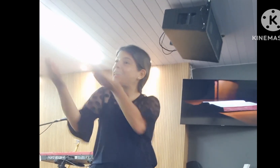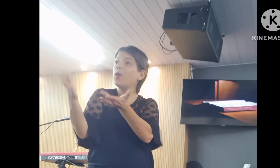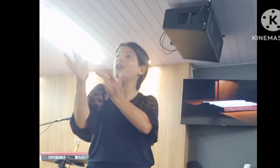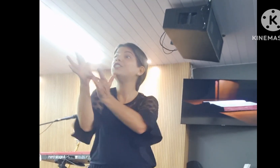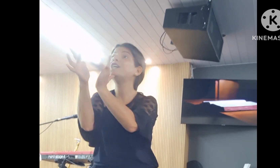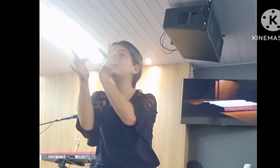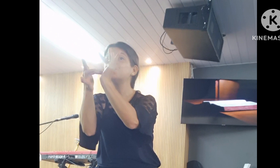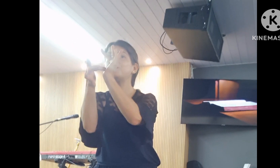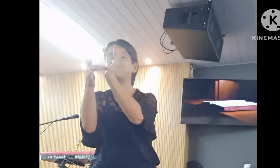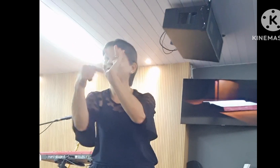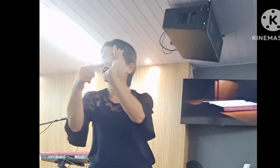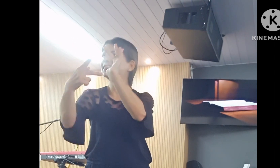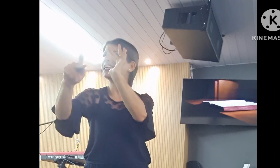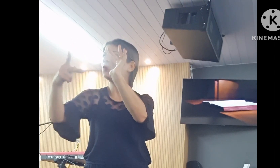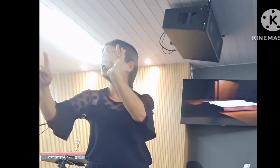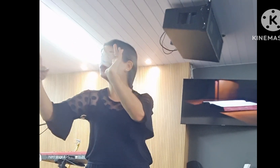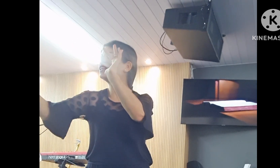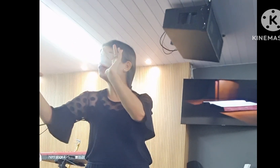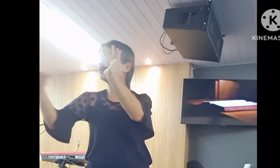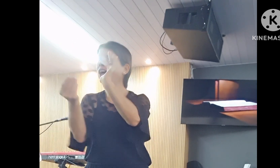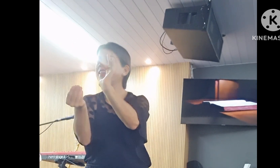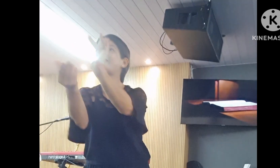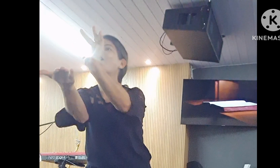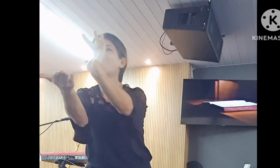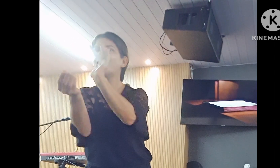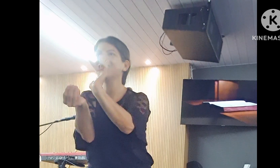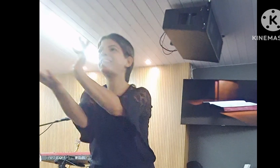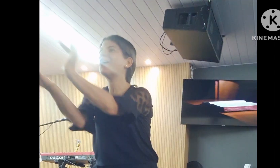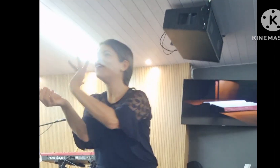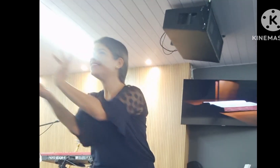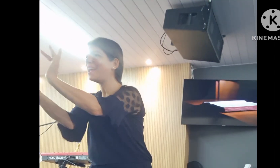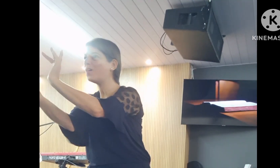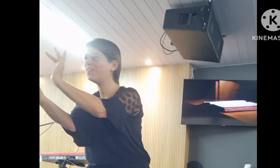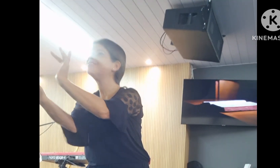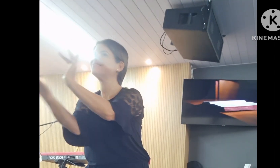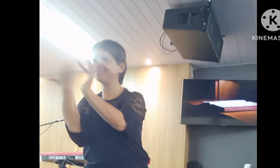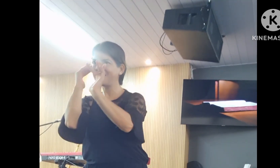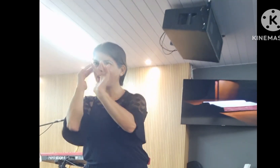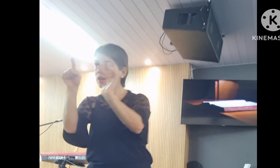você passou a ter conhecimento da presença de Deus.